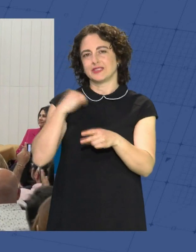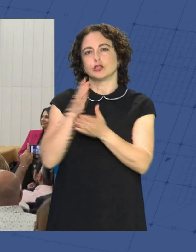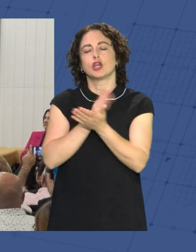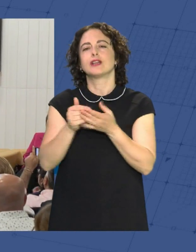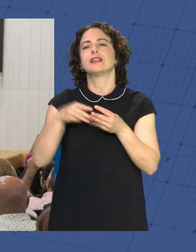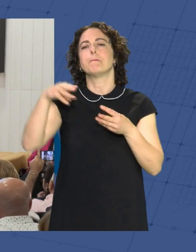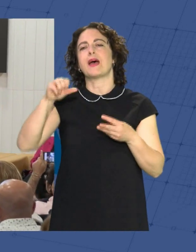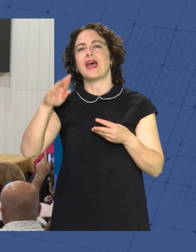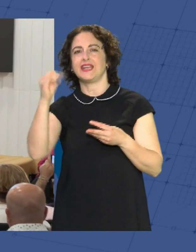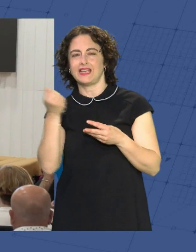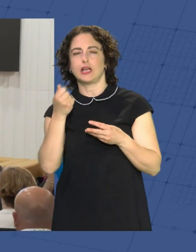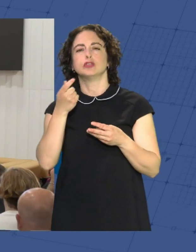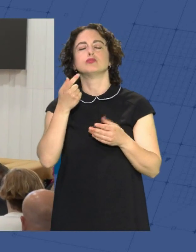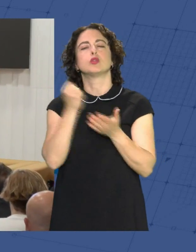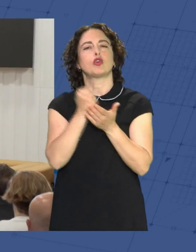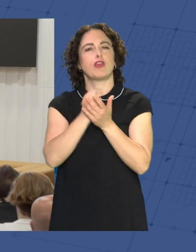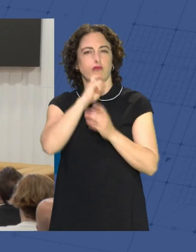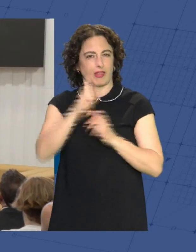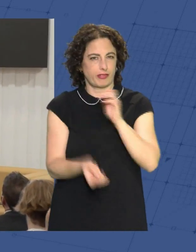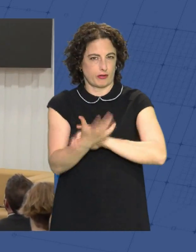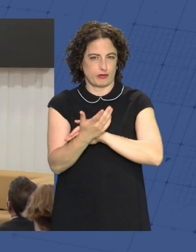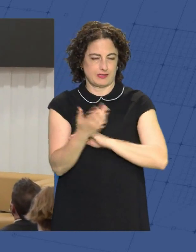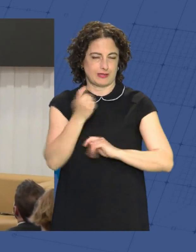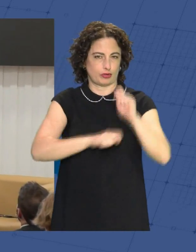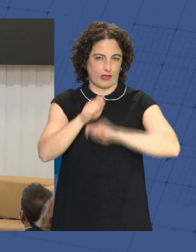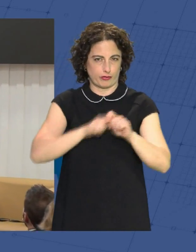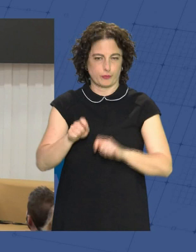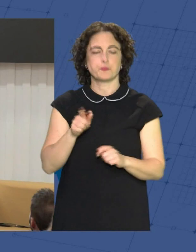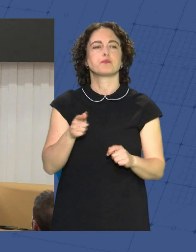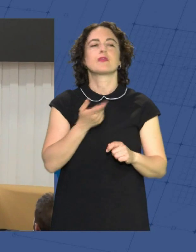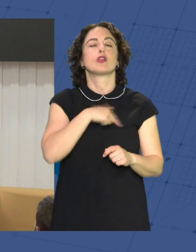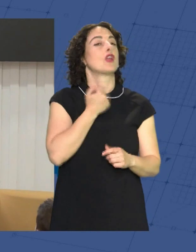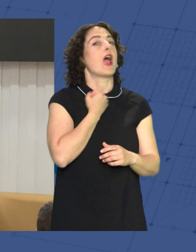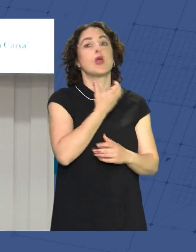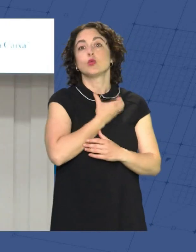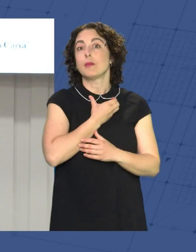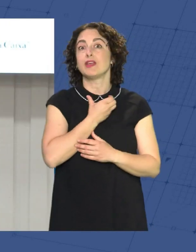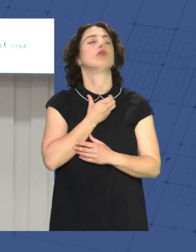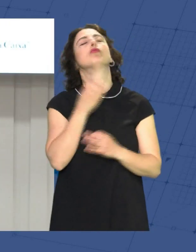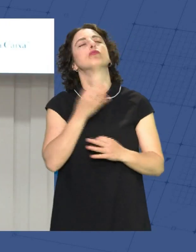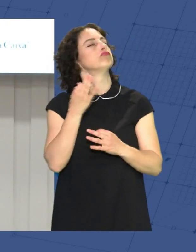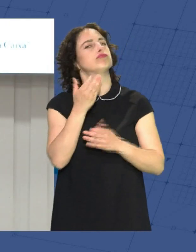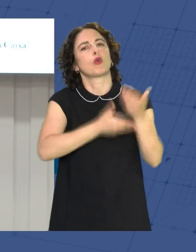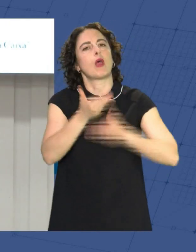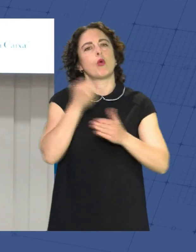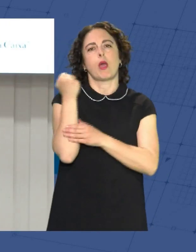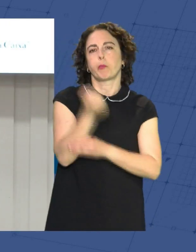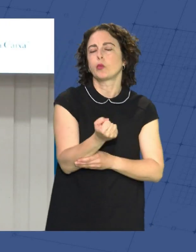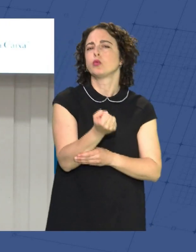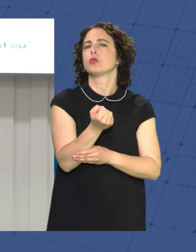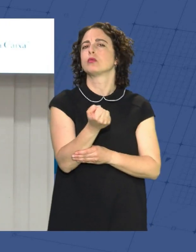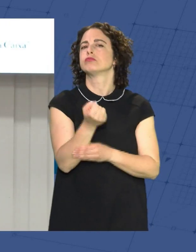María Escoriza, socia fundadora de Aladal. El Ayuntamiento de Almería que estaremos siempre apoyando y colaborando toda aquella iniciativa que